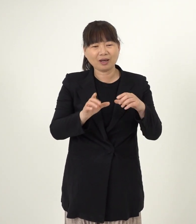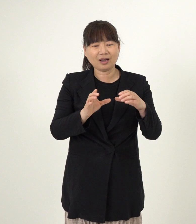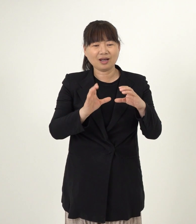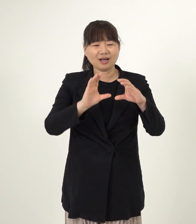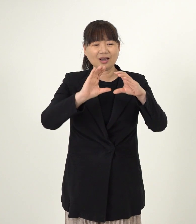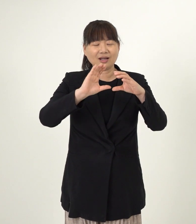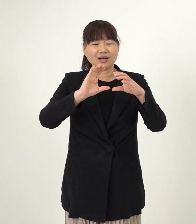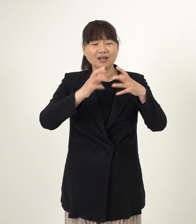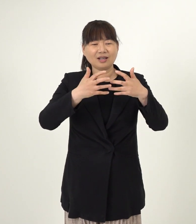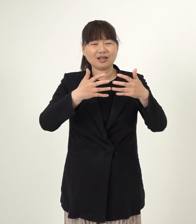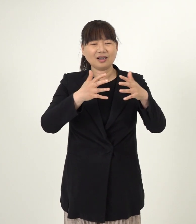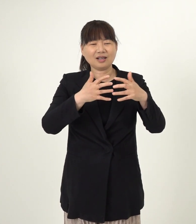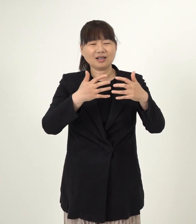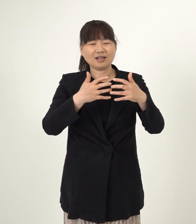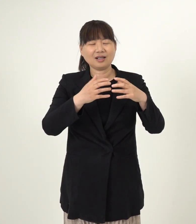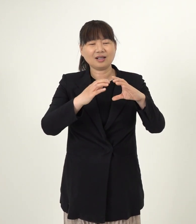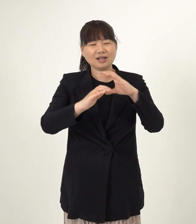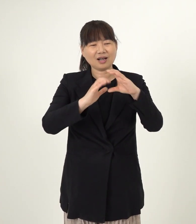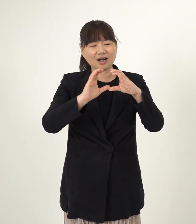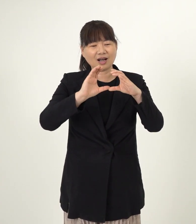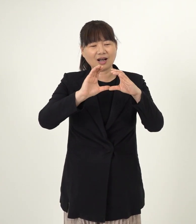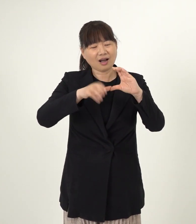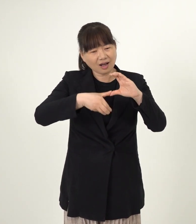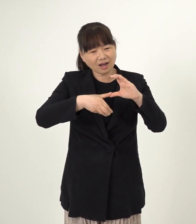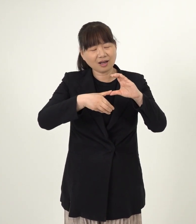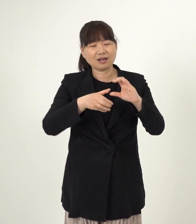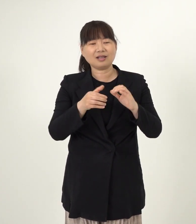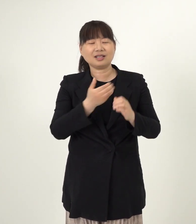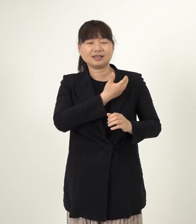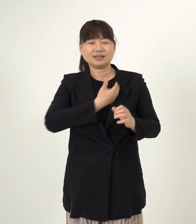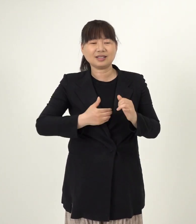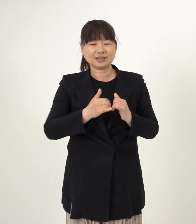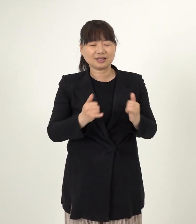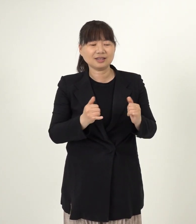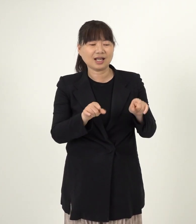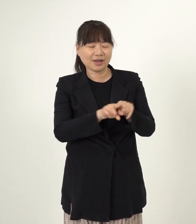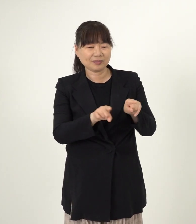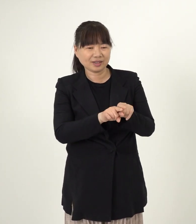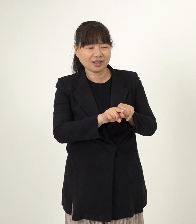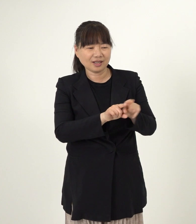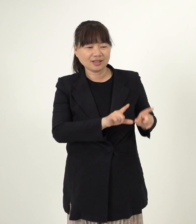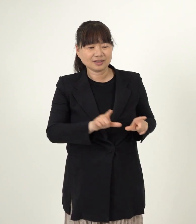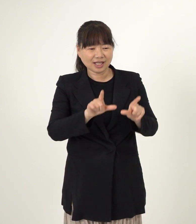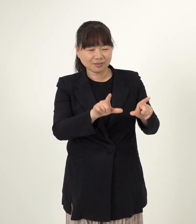제자들을 곁에 두시고 그들과 일상을 겪어 나가세요.